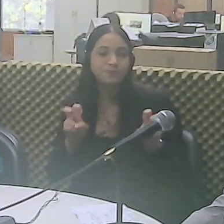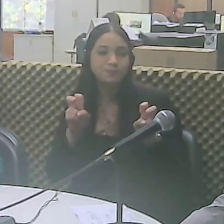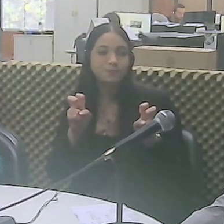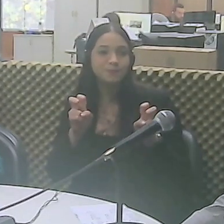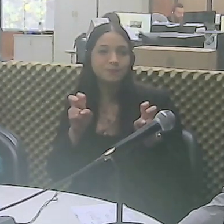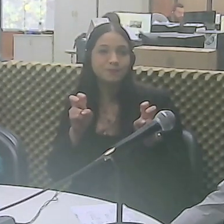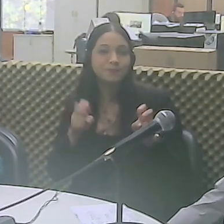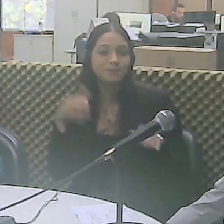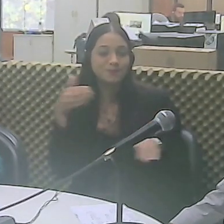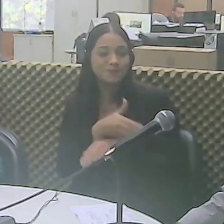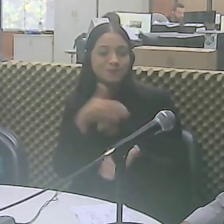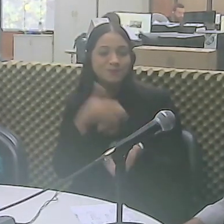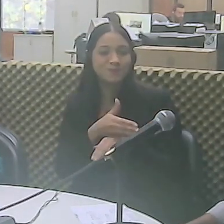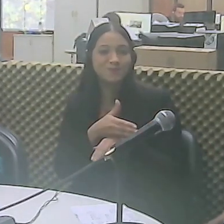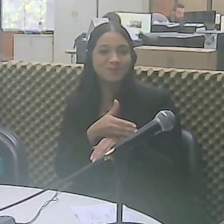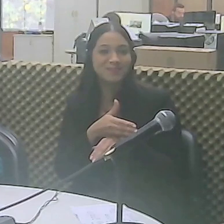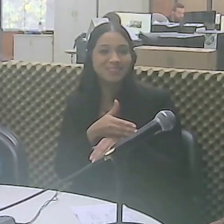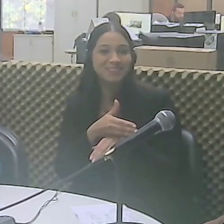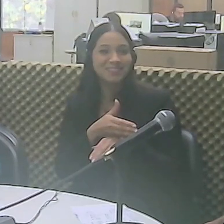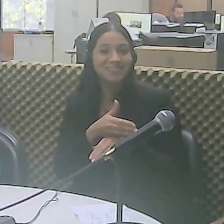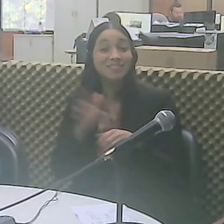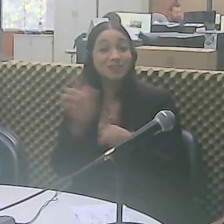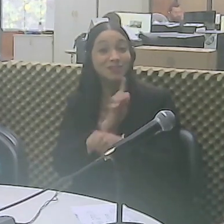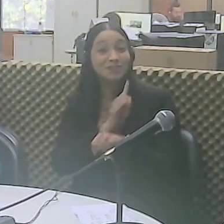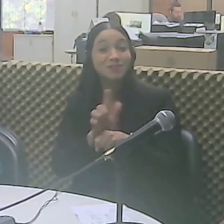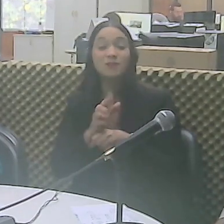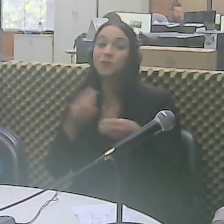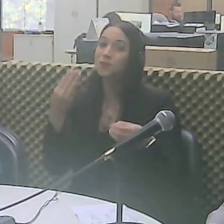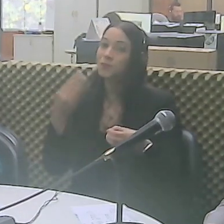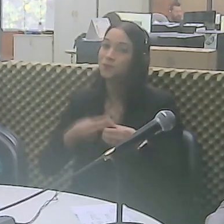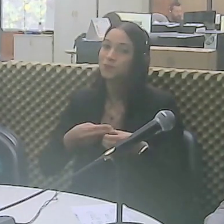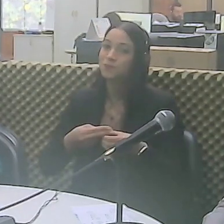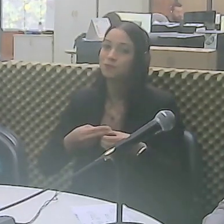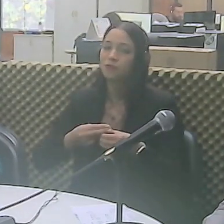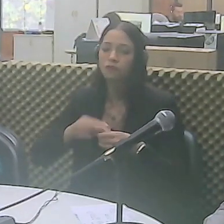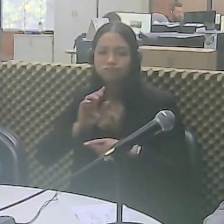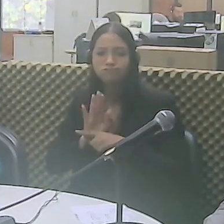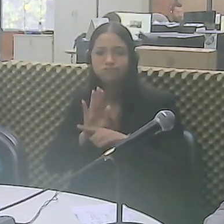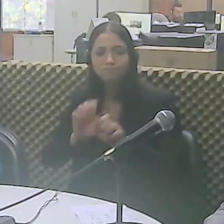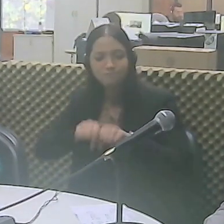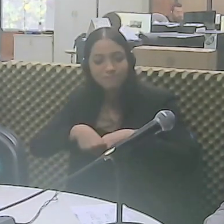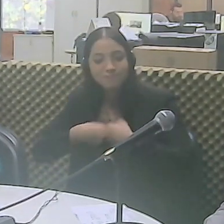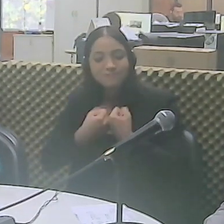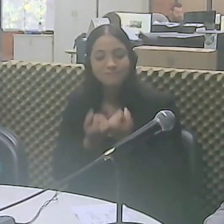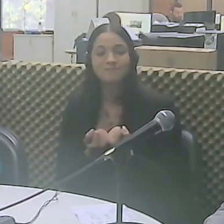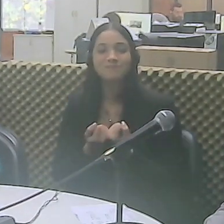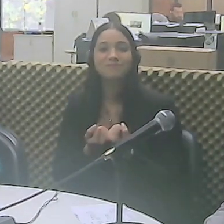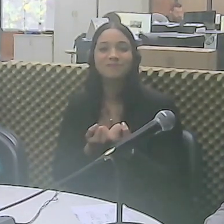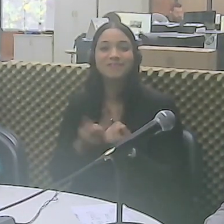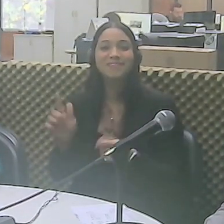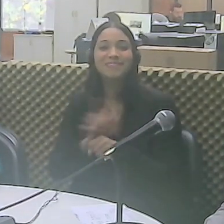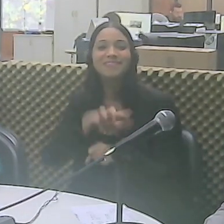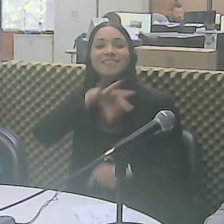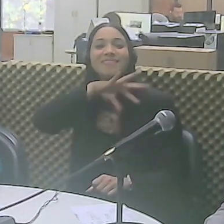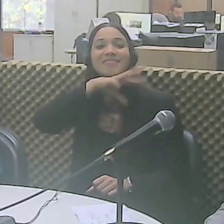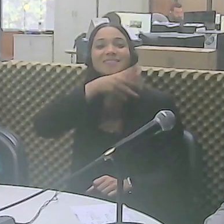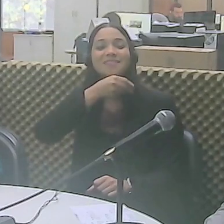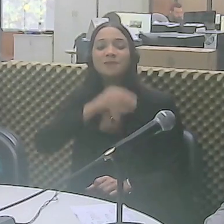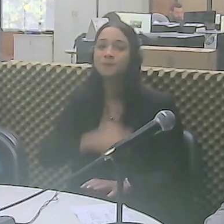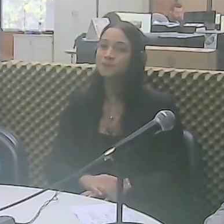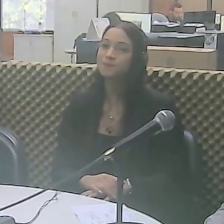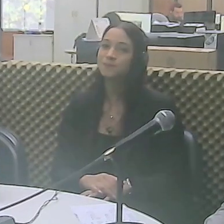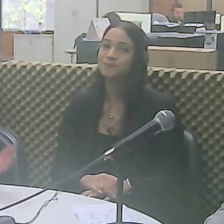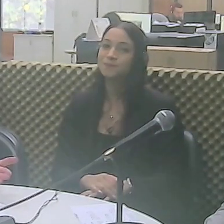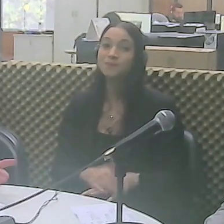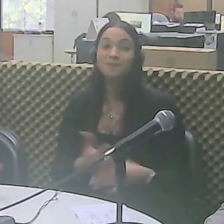a participação dele na gestão municipal, chegando aí para somar forças à gestão Adelmo Leão.